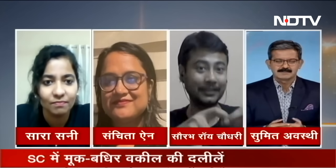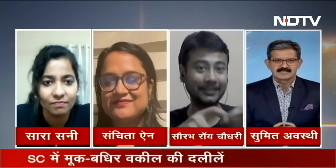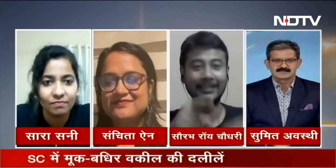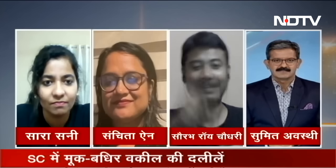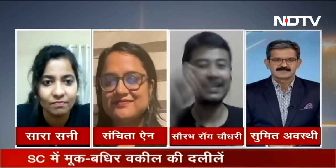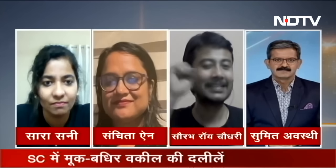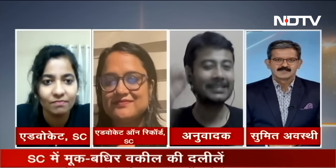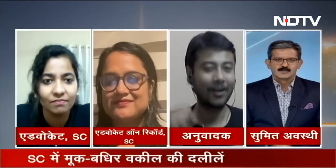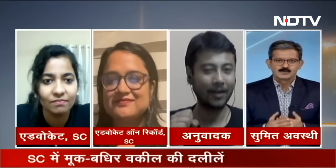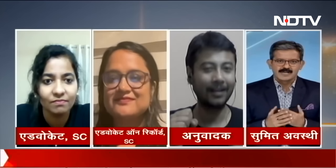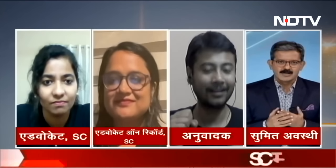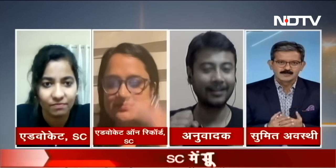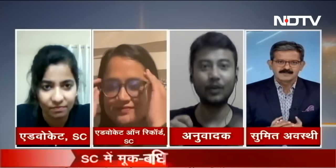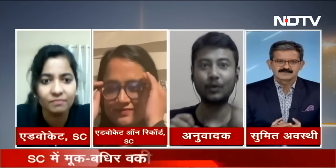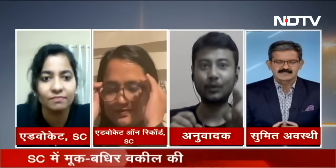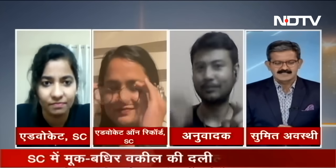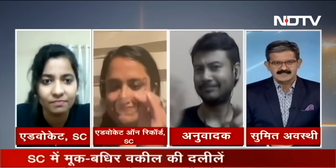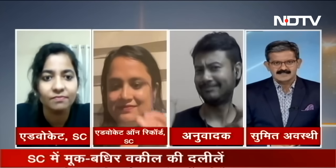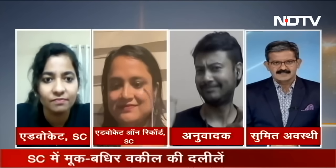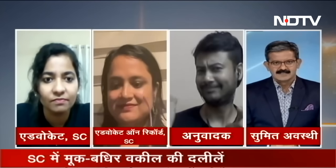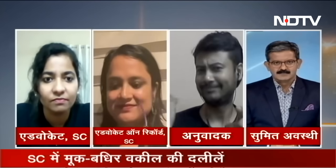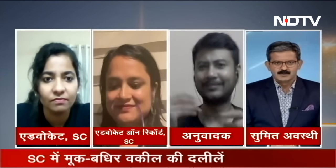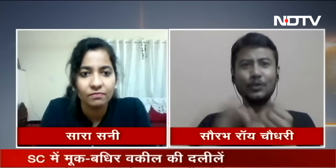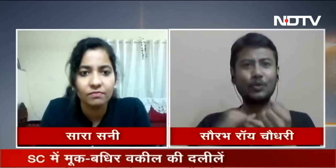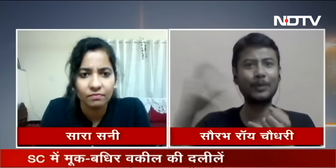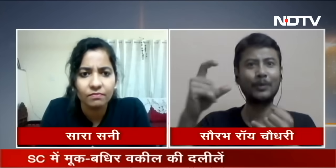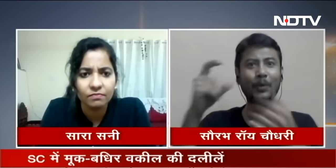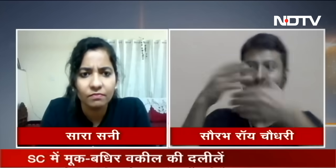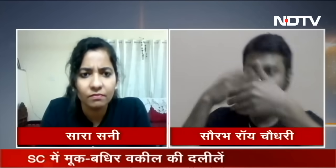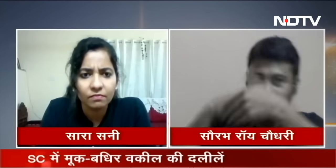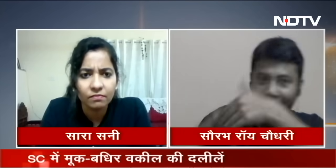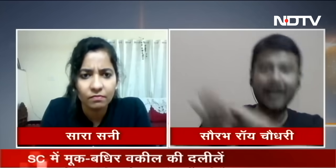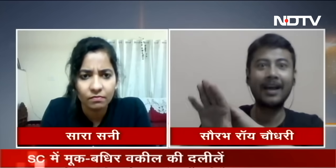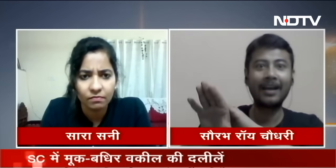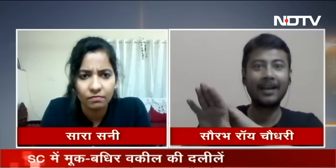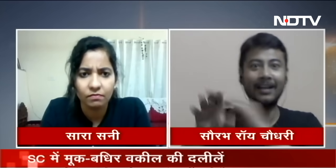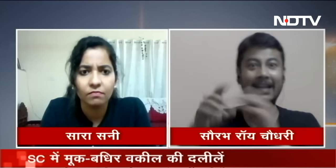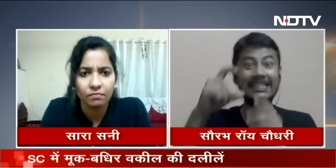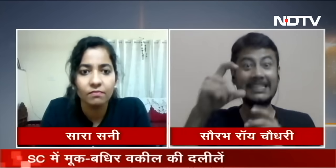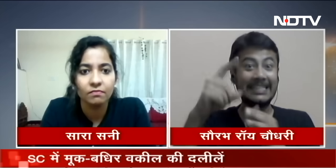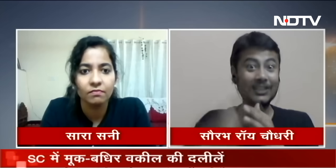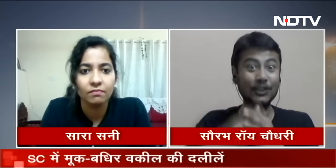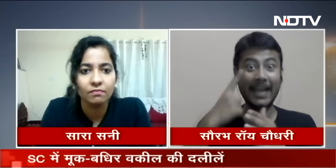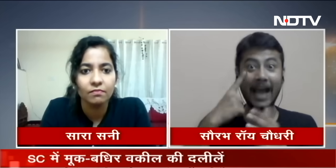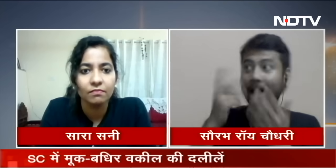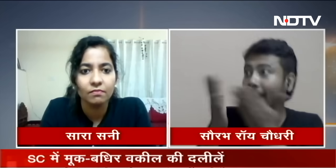हुई पिछले हफ्ते, उनका अनुभव कैसा रहा? मुख्य न्यायाधीश सामने थे।